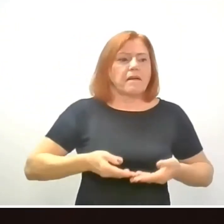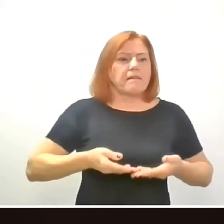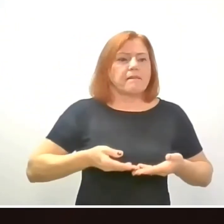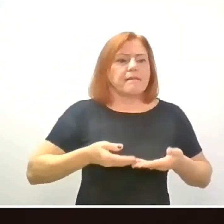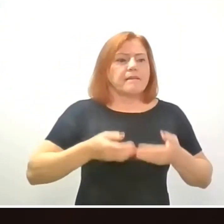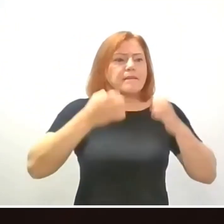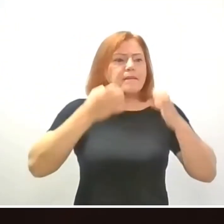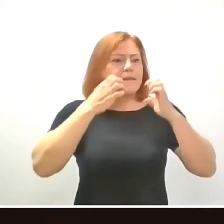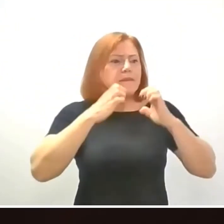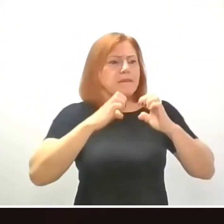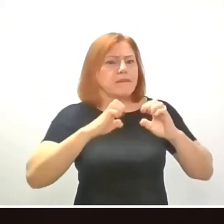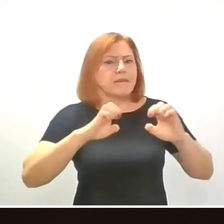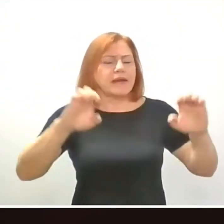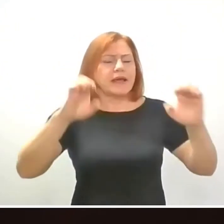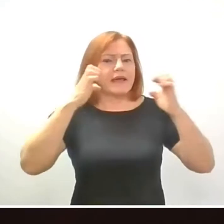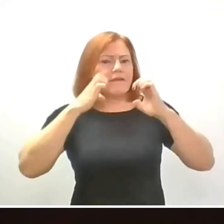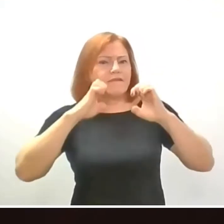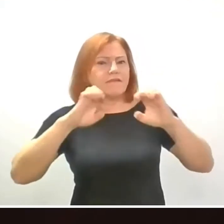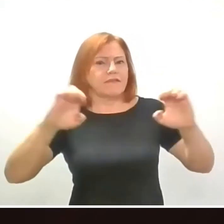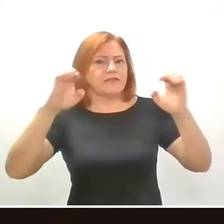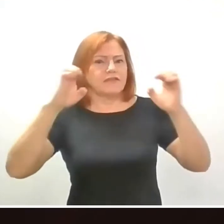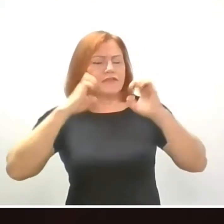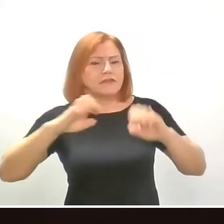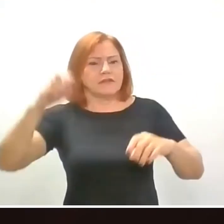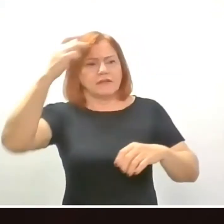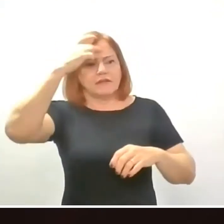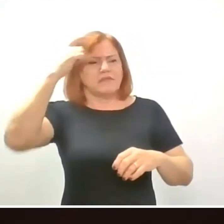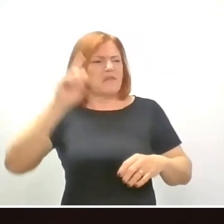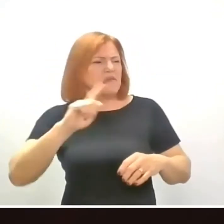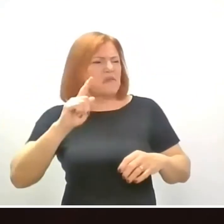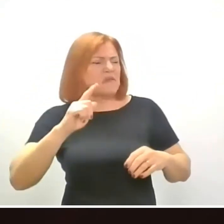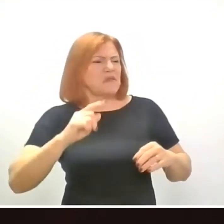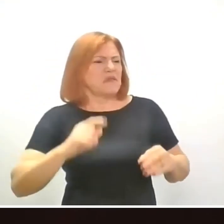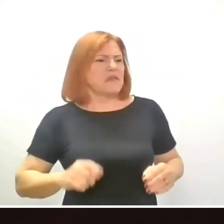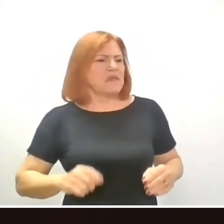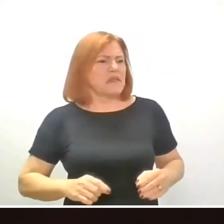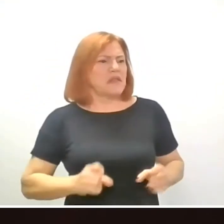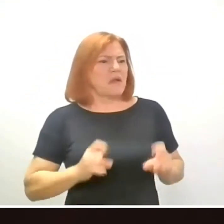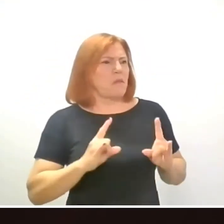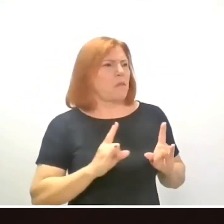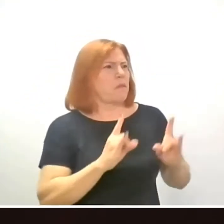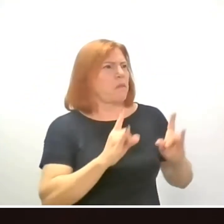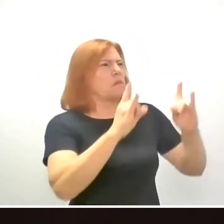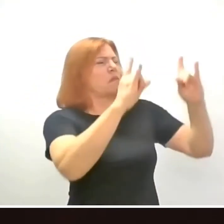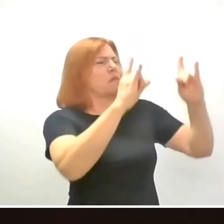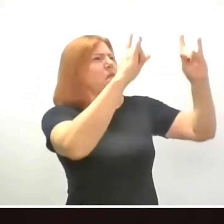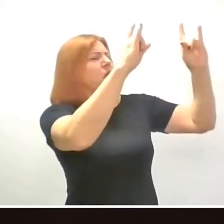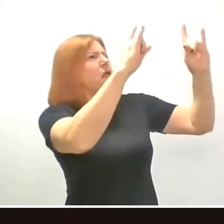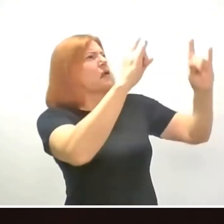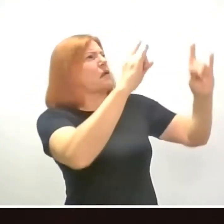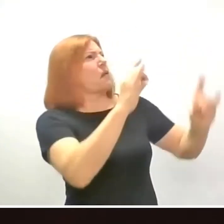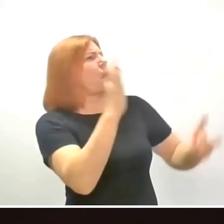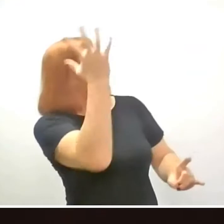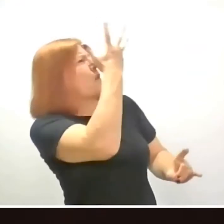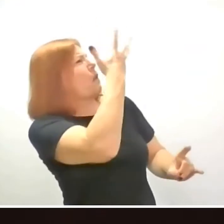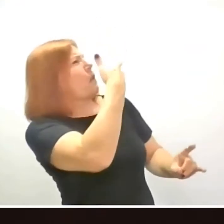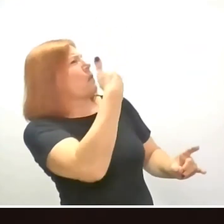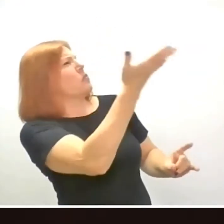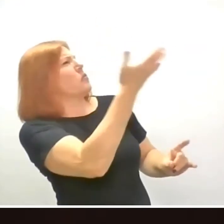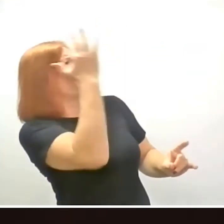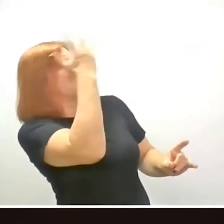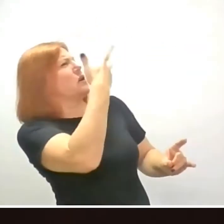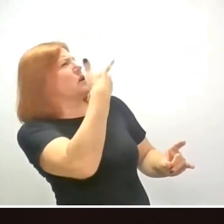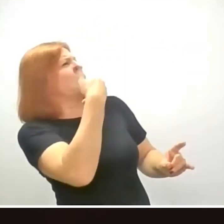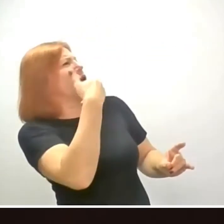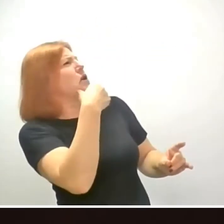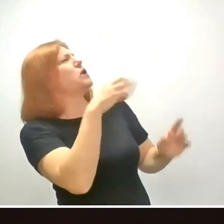organização com estruturas, templos enormes para todo mundo contemplar, olhar, oh, que coisa maravilhosa, que coisa gigantesca, né? Não, a igreja é